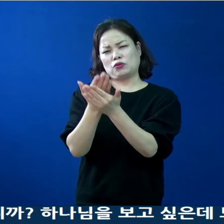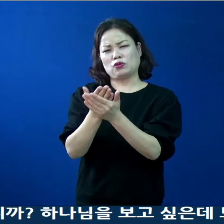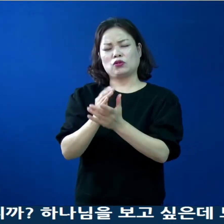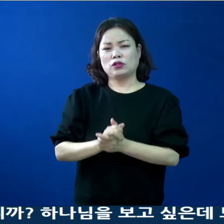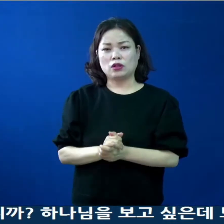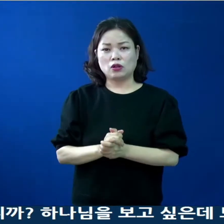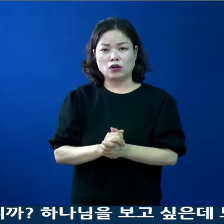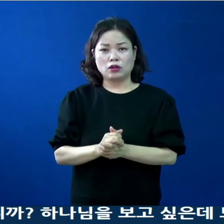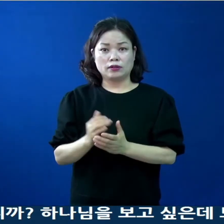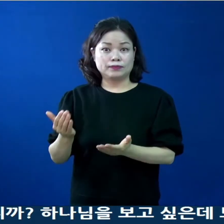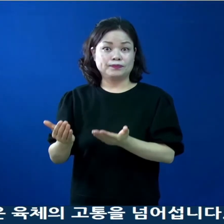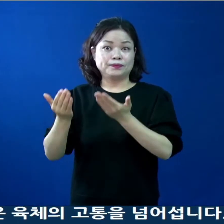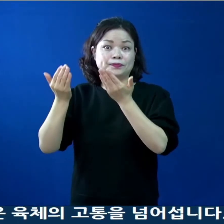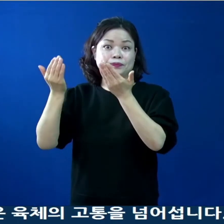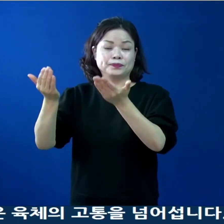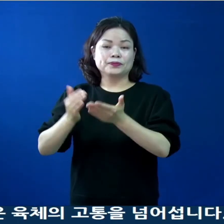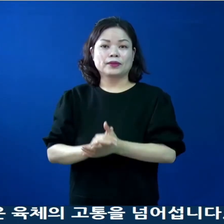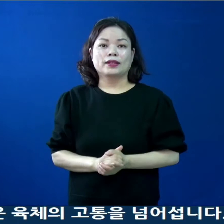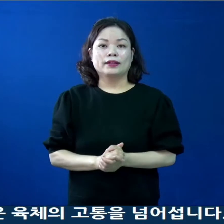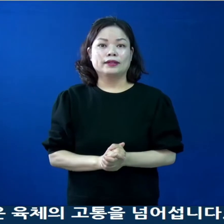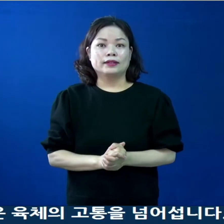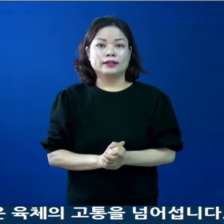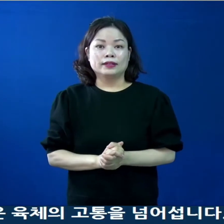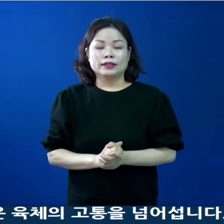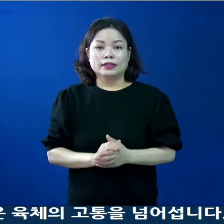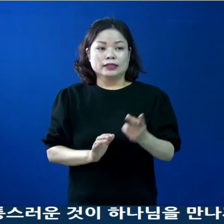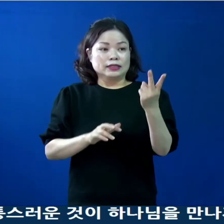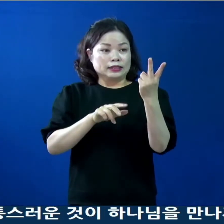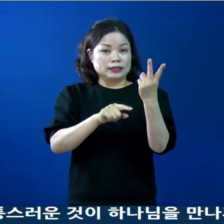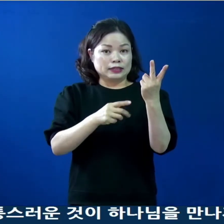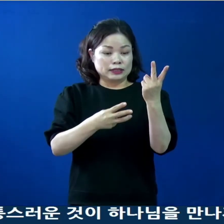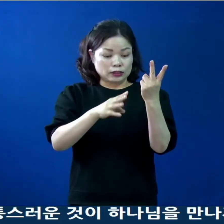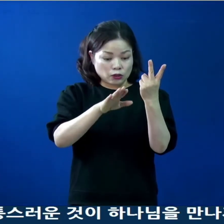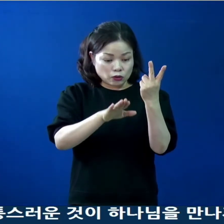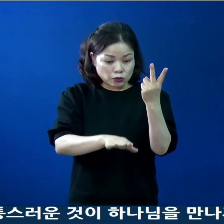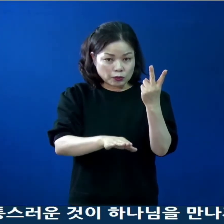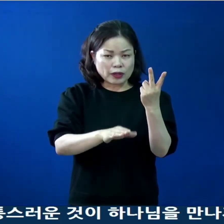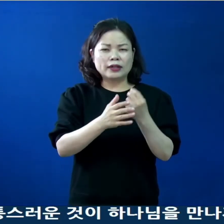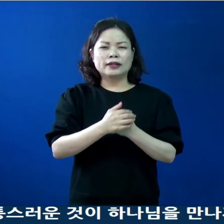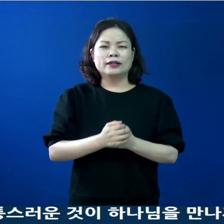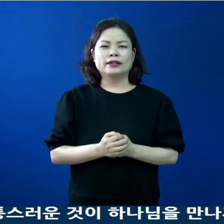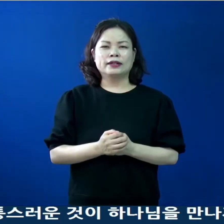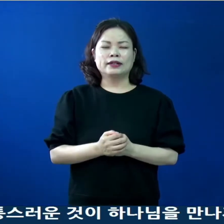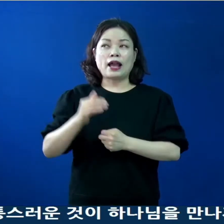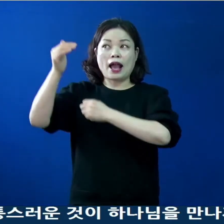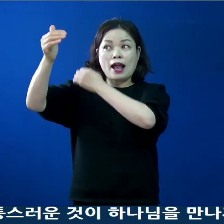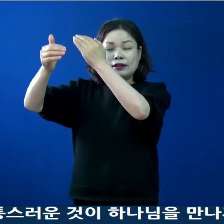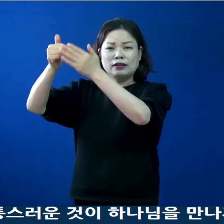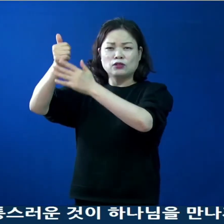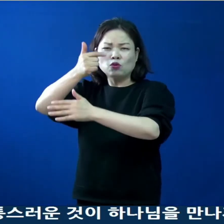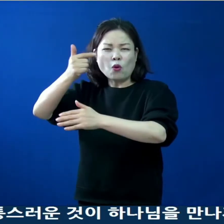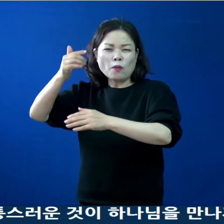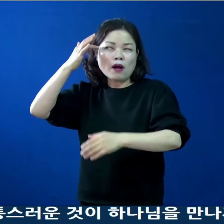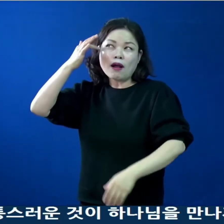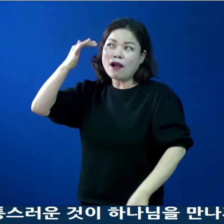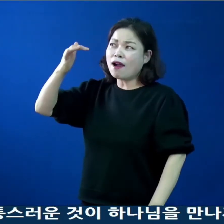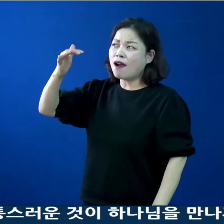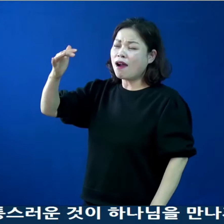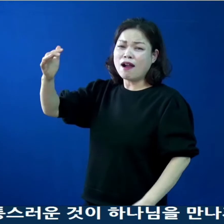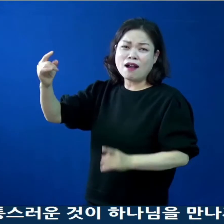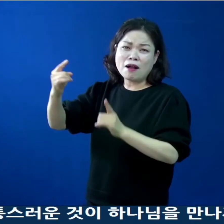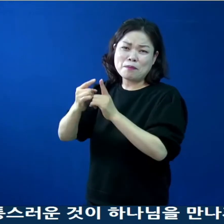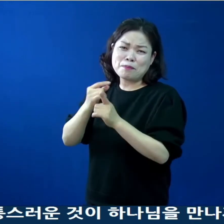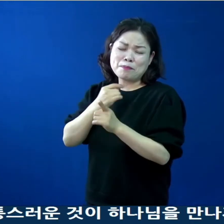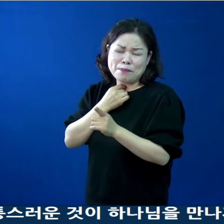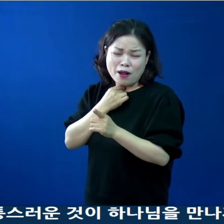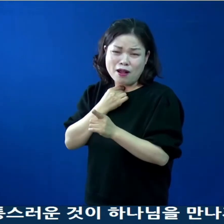올려드리게 되는 것입니다. 2절에 하반절에 나오는 것처럼 하나님을 너무너무 사모하고 하나님을 만나기를